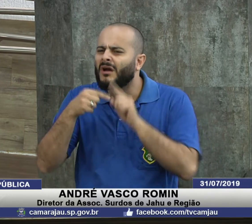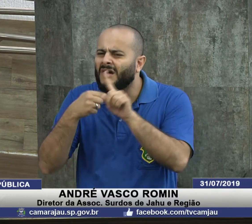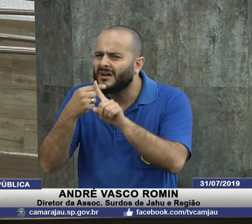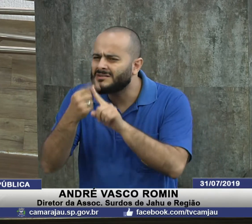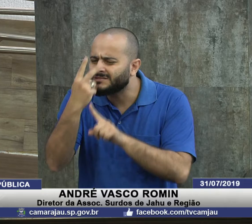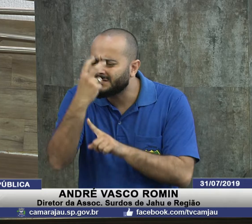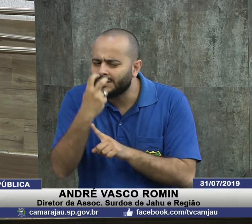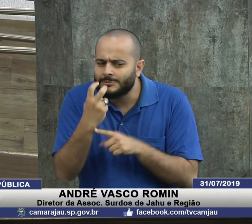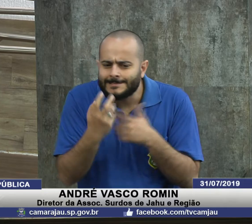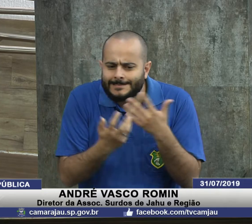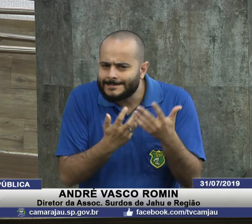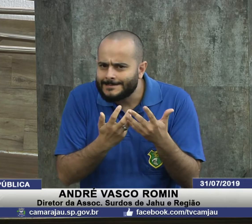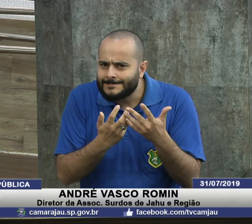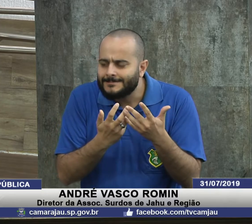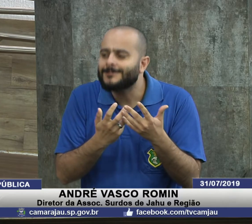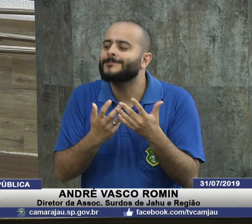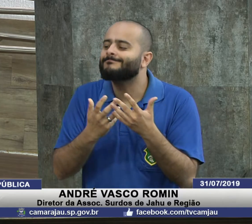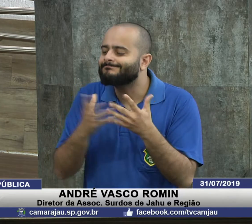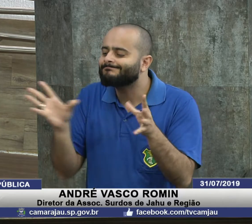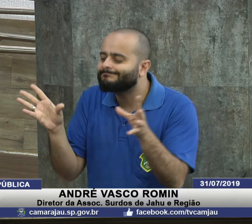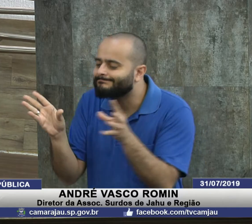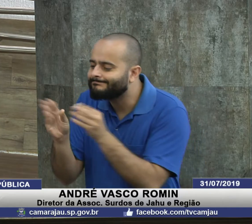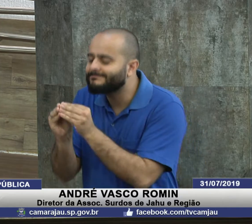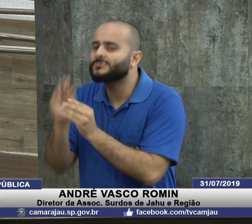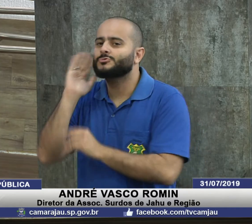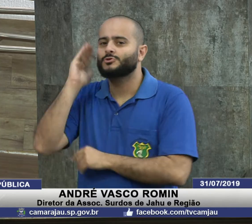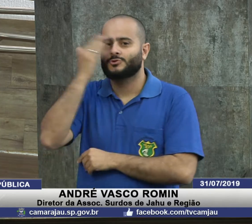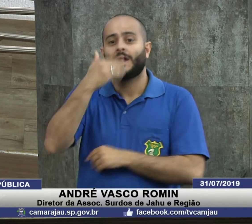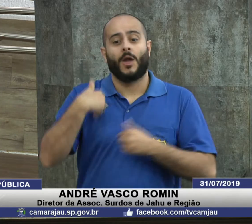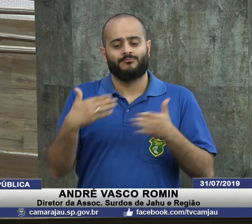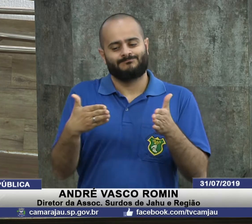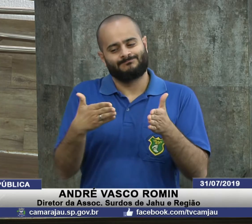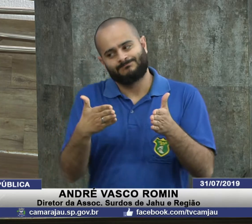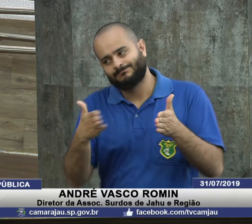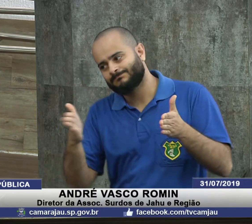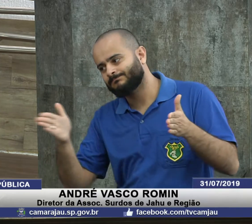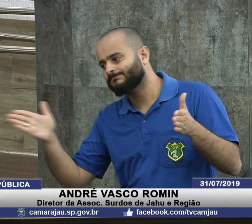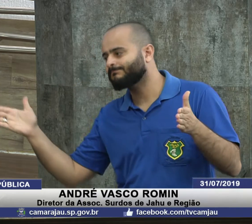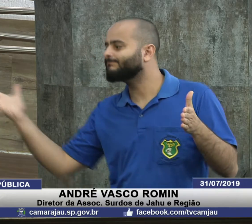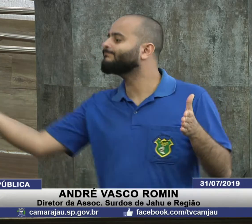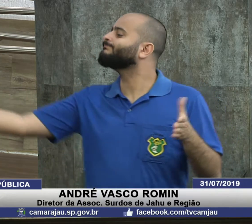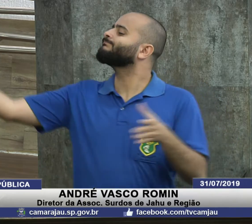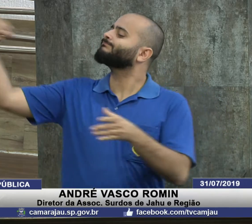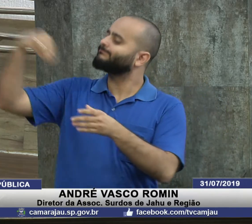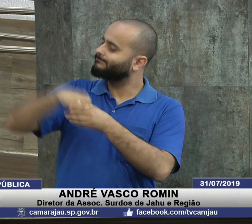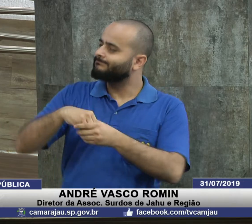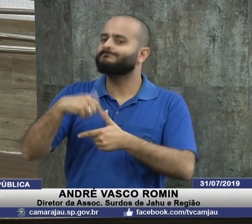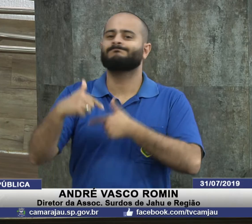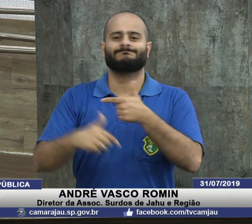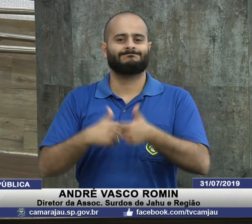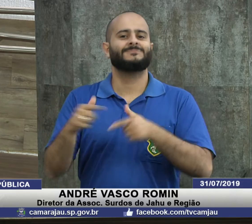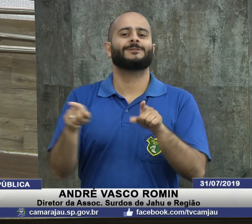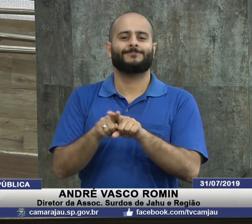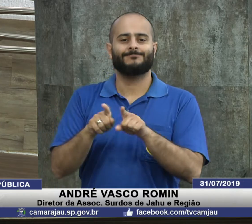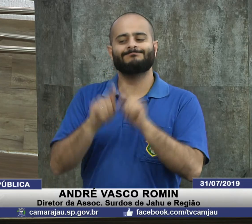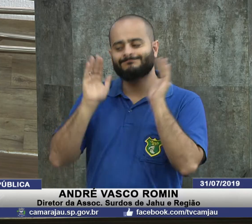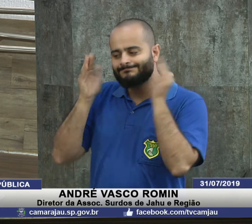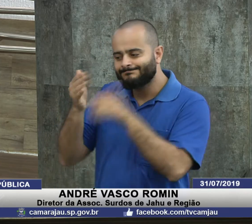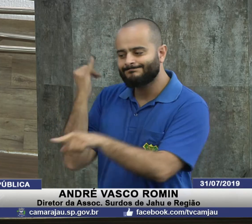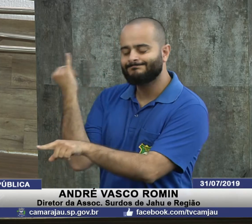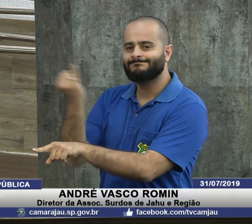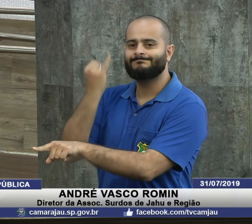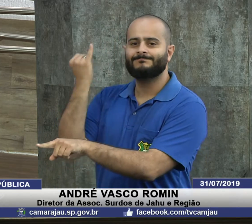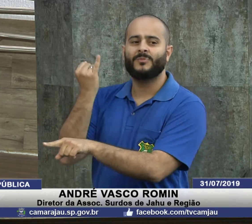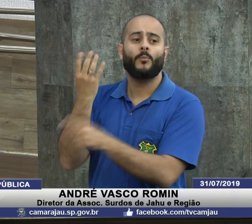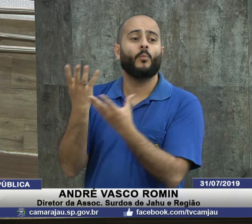Nós somos uma família onde nós não aceitamos as condições hoje que a sociedade impõe para a gente, e nós tentamos trabalhar para que